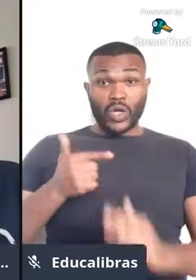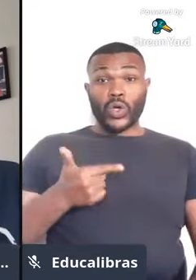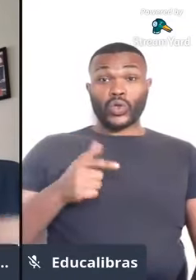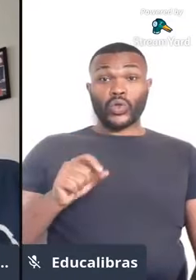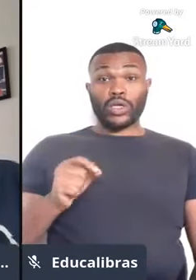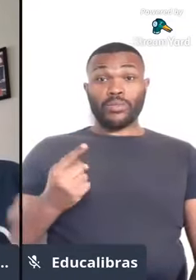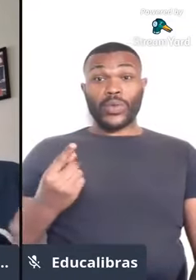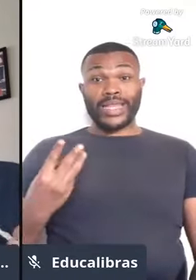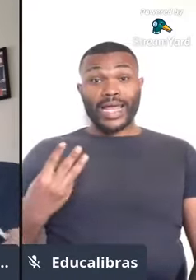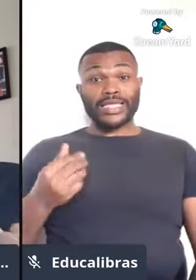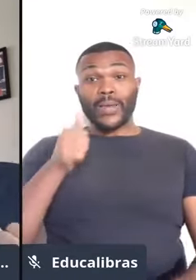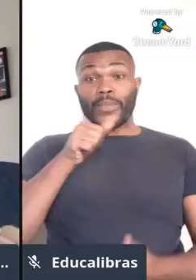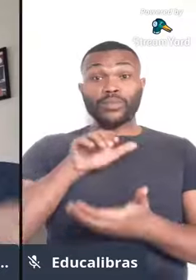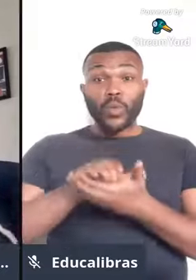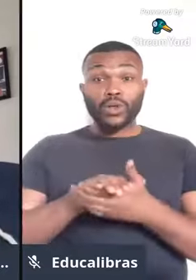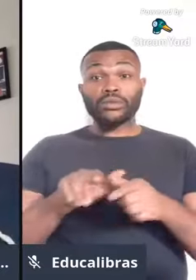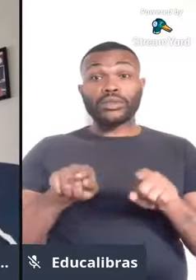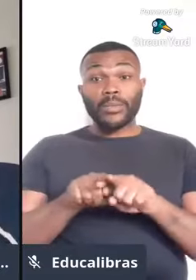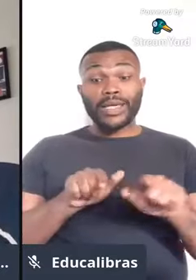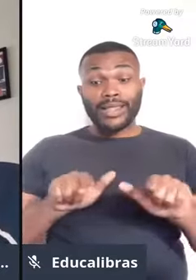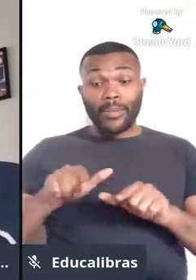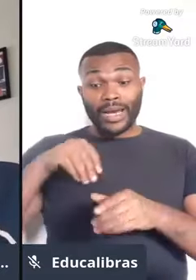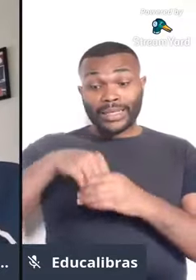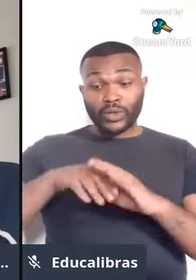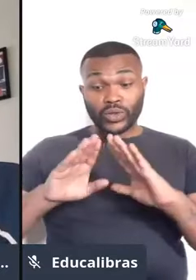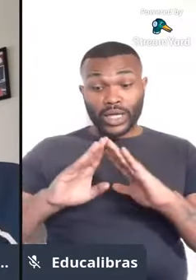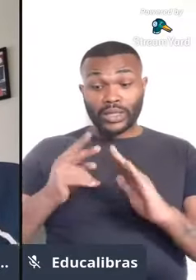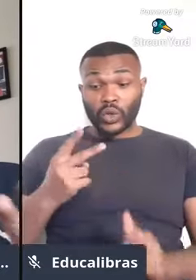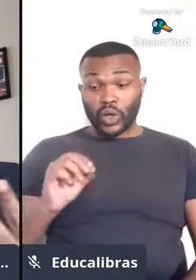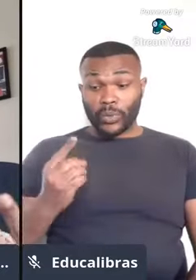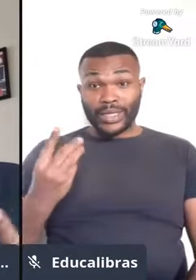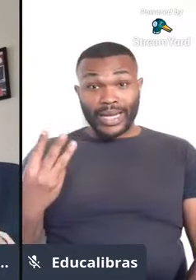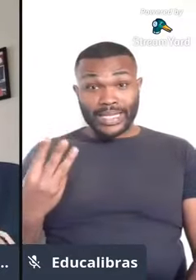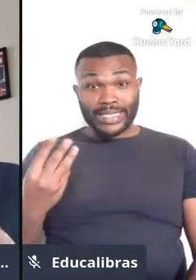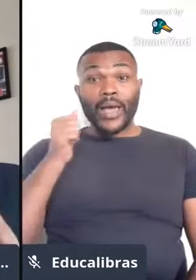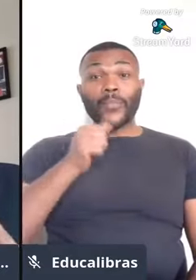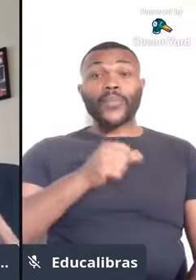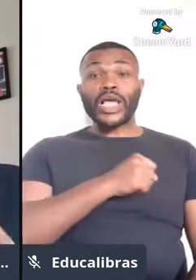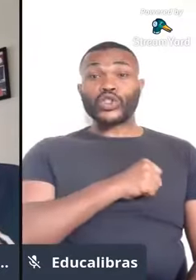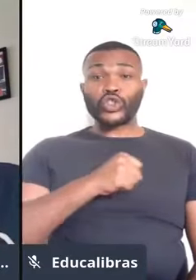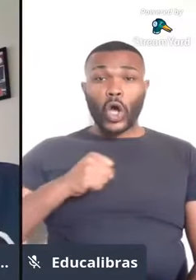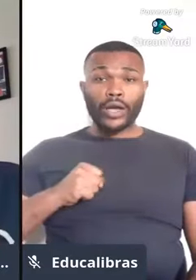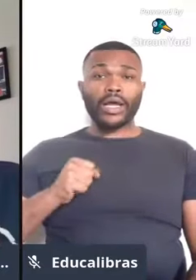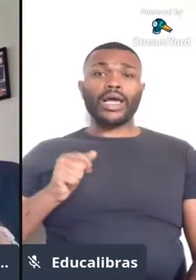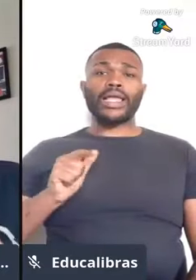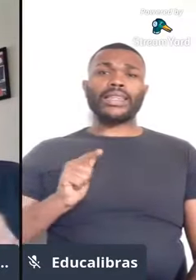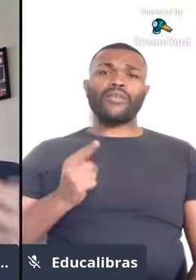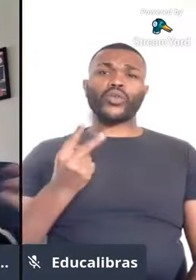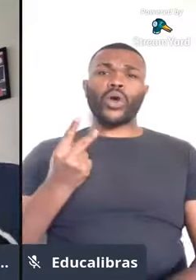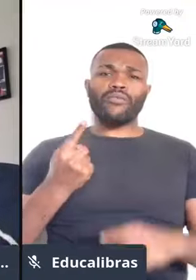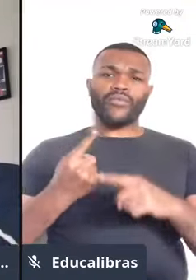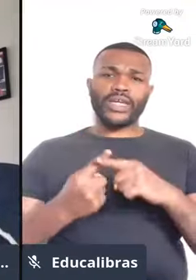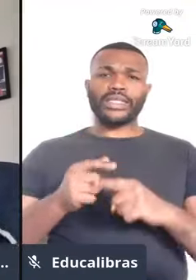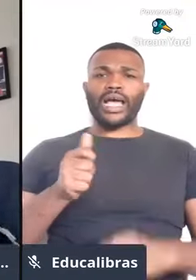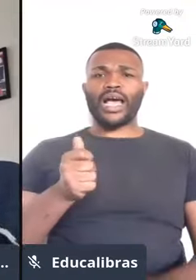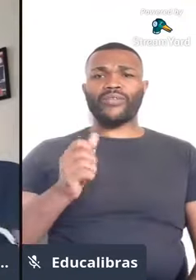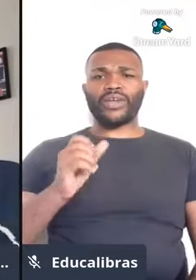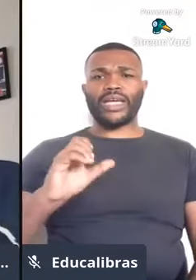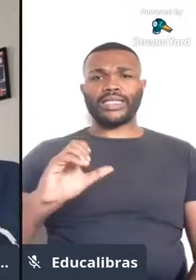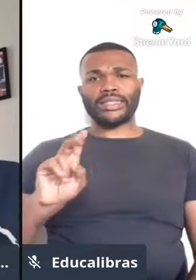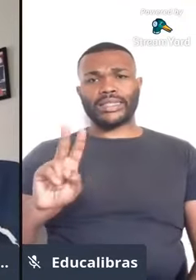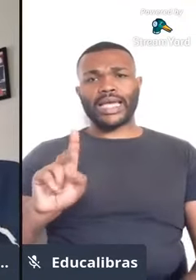2013. Eu tenho uma sogra com várias deficiências. Minha sogra sofreu 2 AVCs, tem hidrocefalia, tem